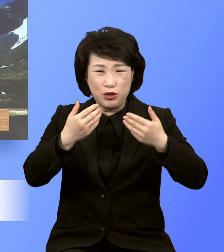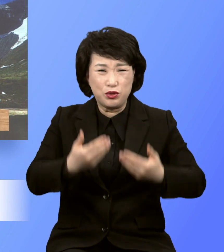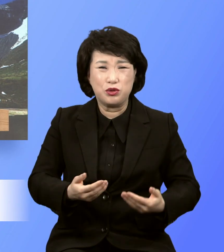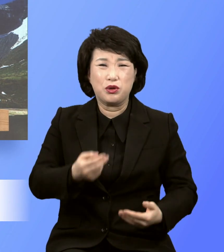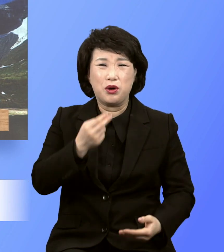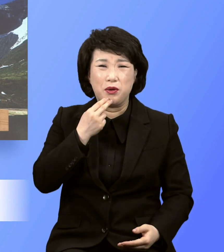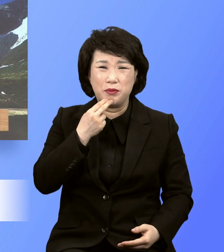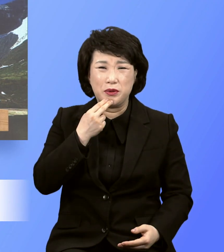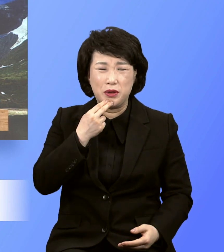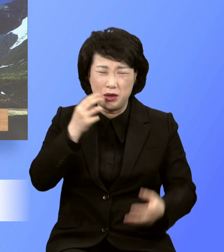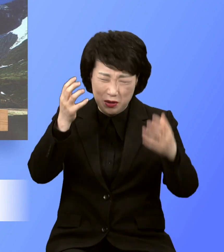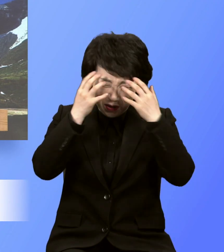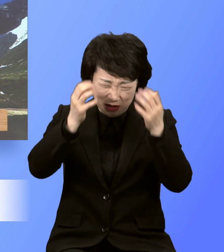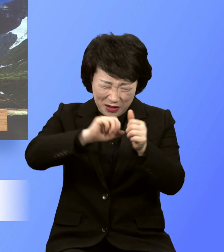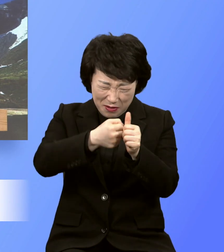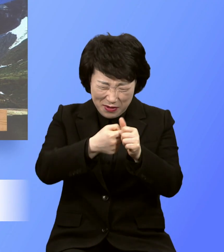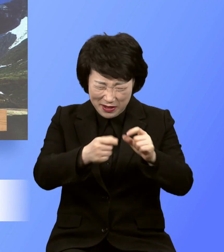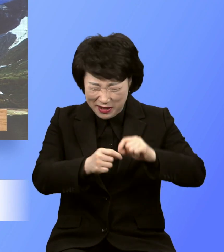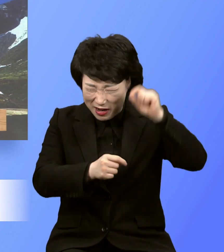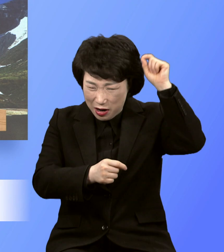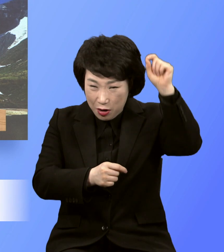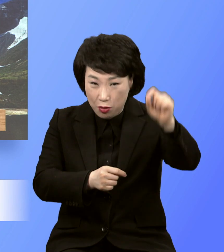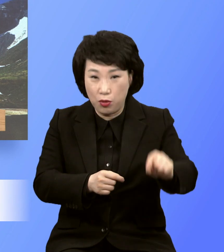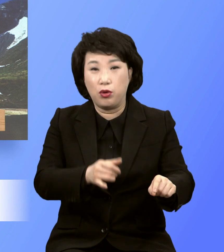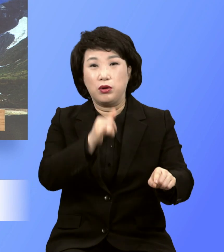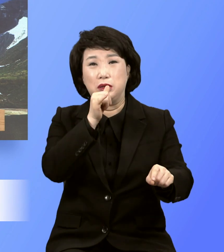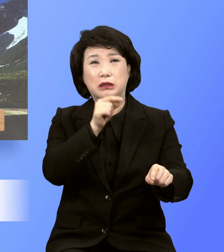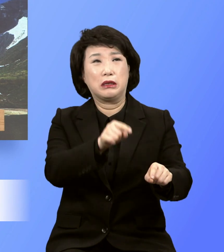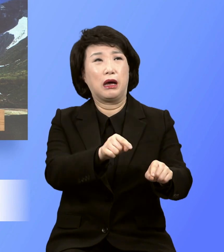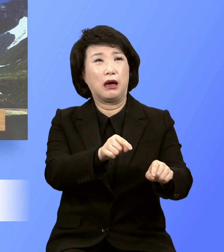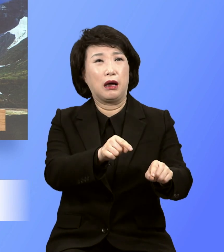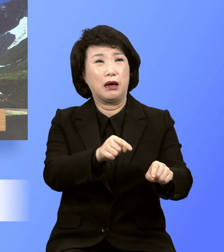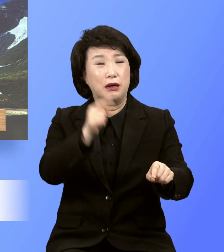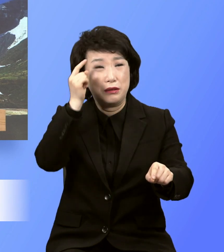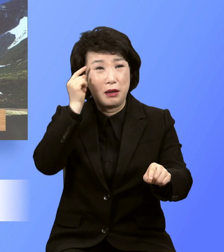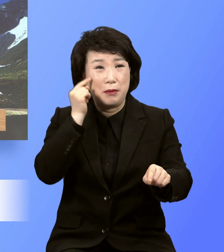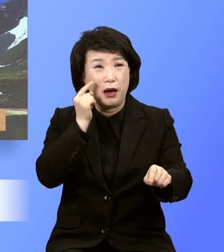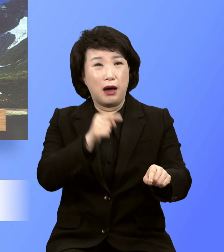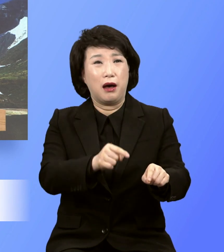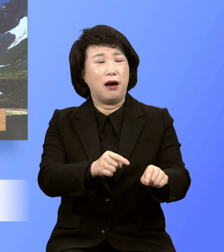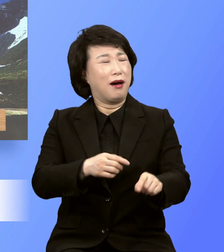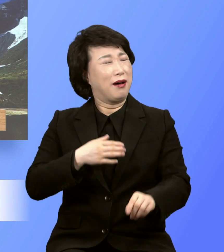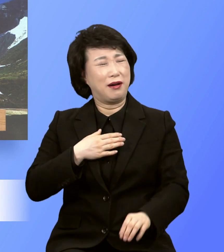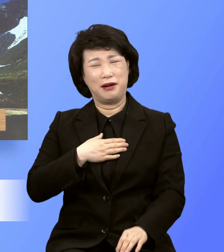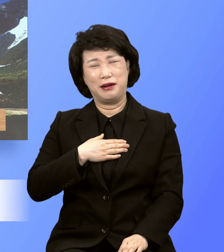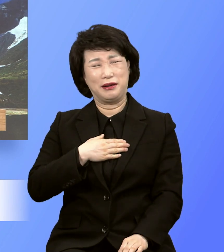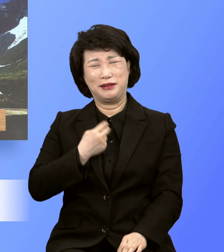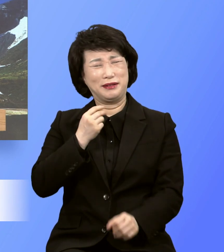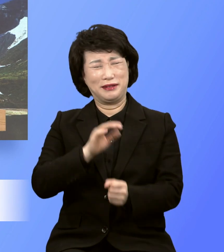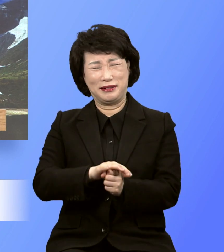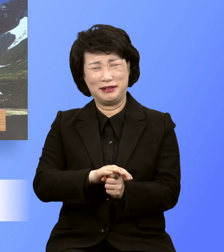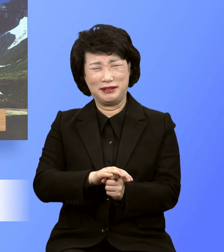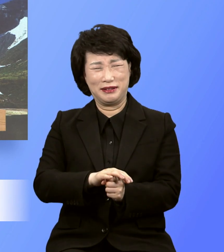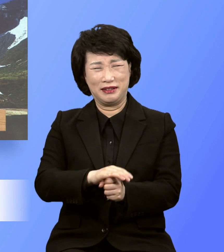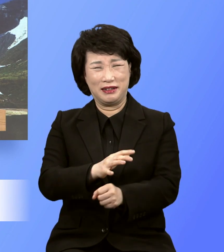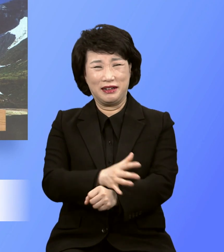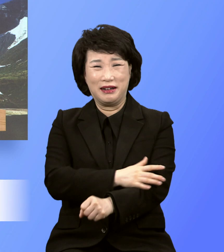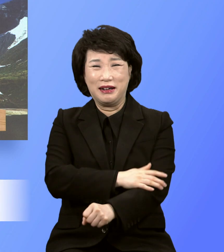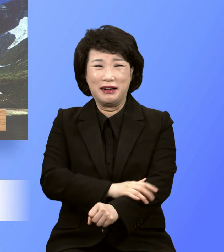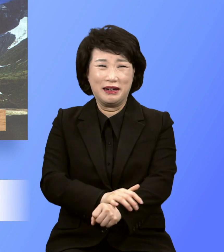않는 형벌을 영원히 받아야 된다고 생각할 때 끔찍스러운